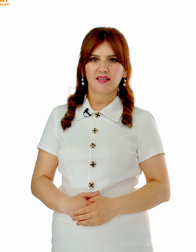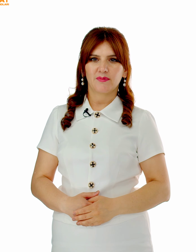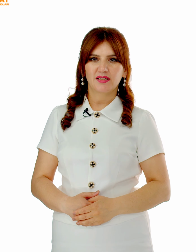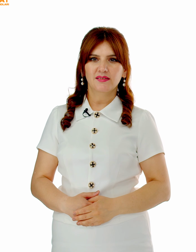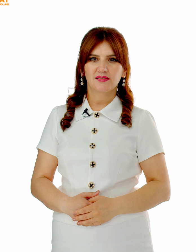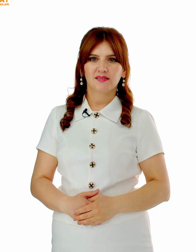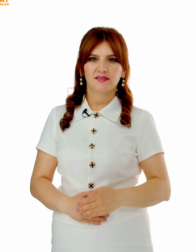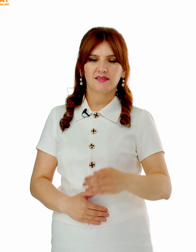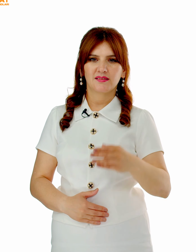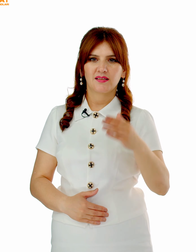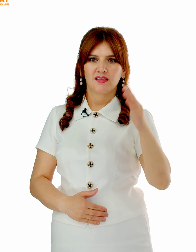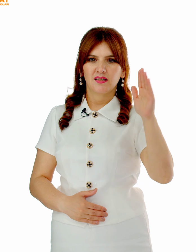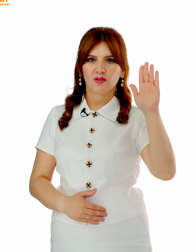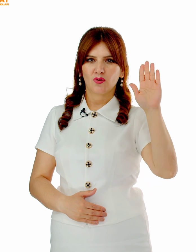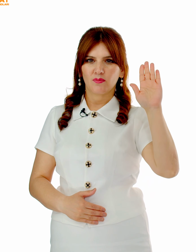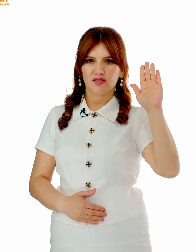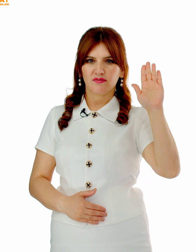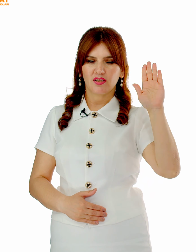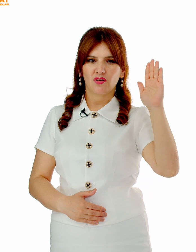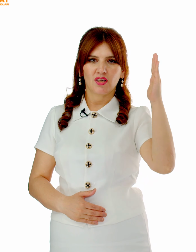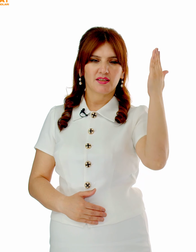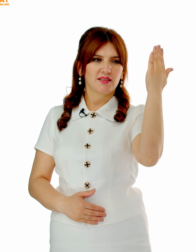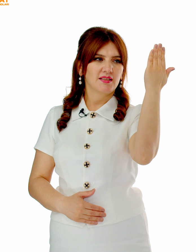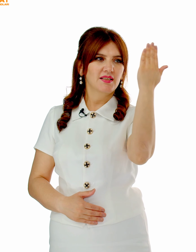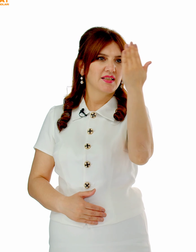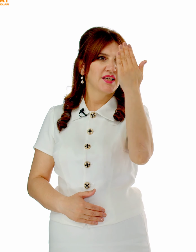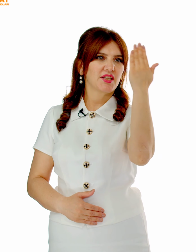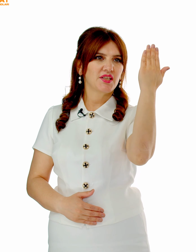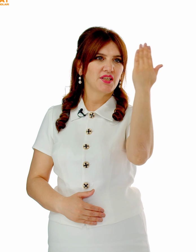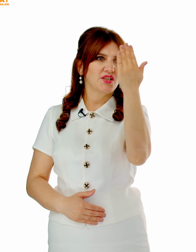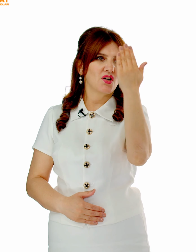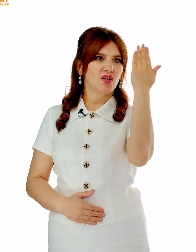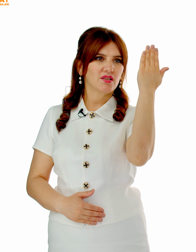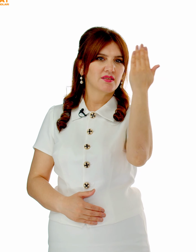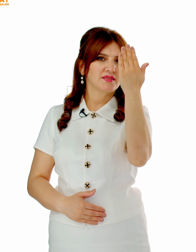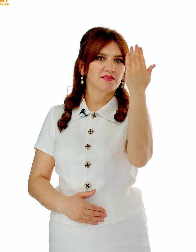Qaytaraman. Qo'limiz V holatida kino.